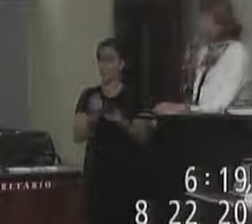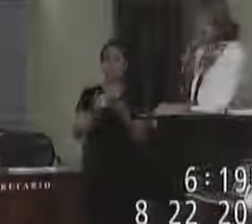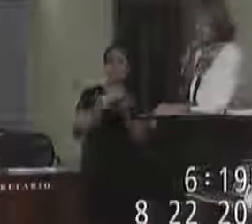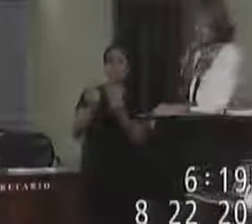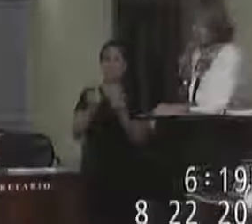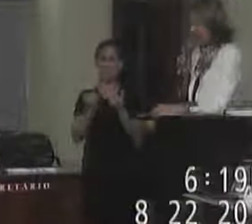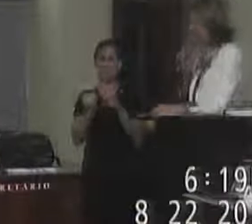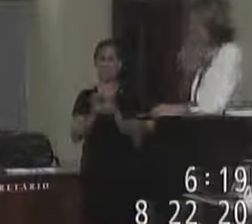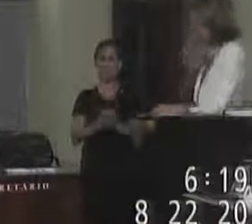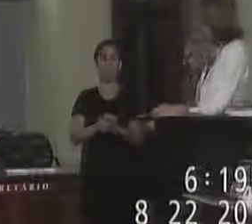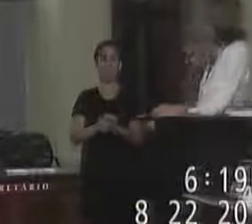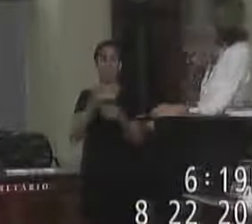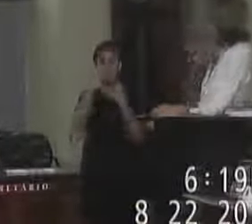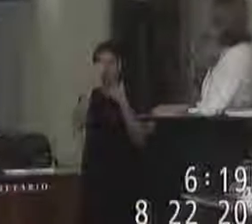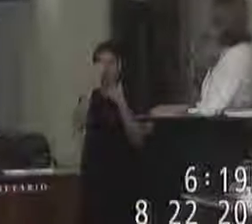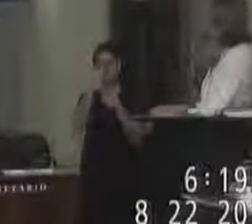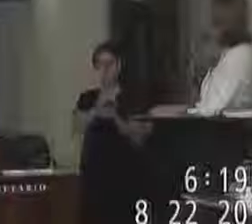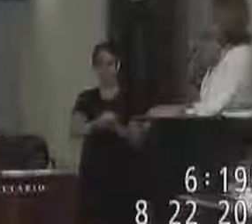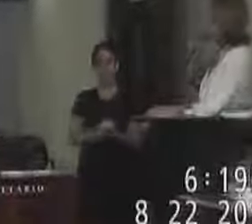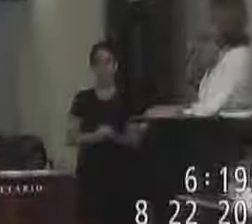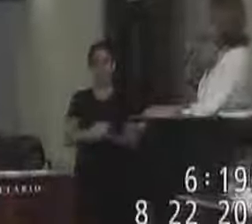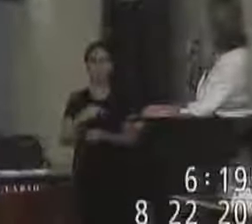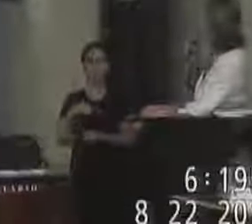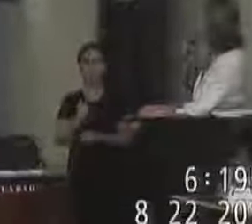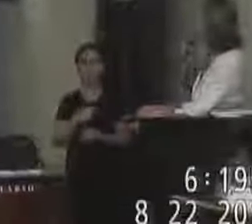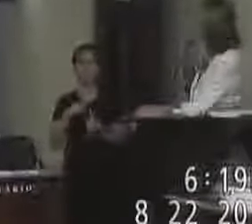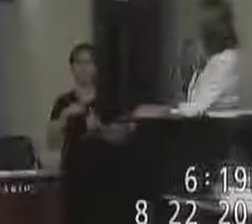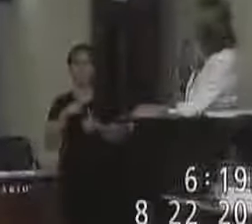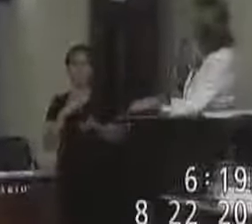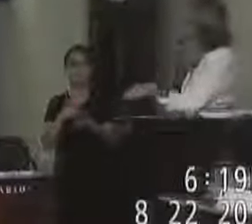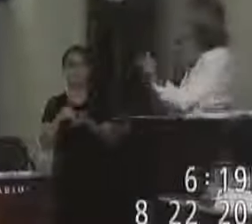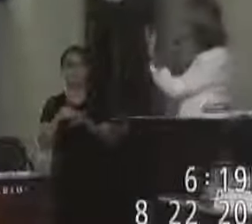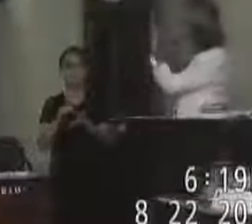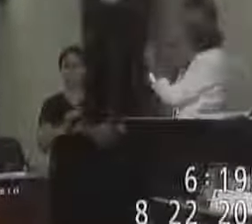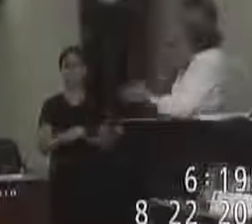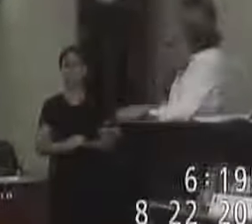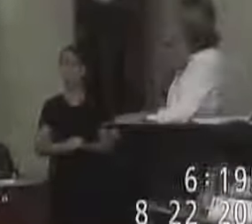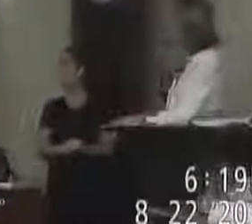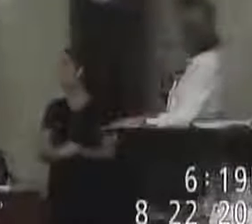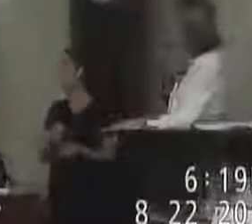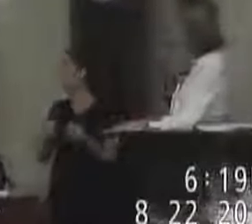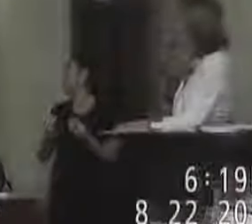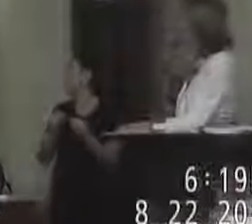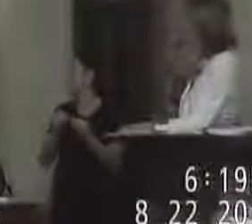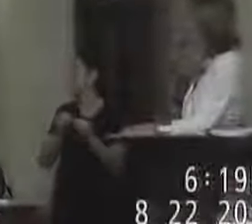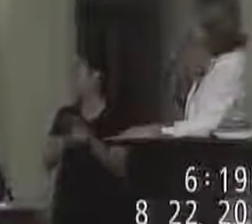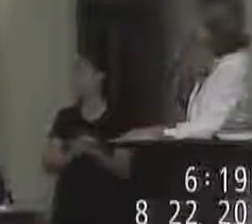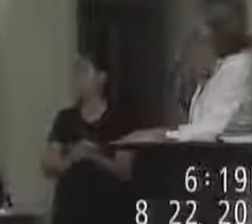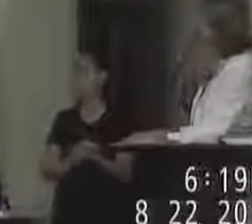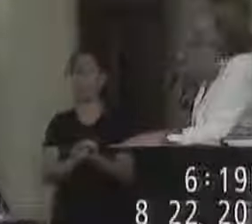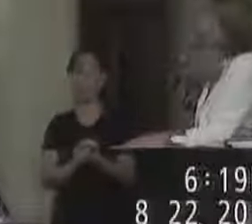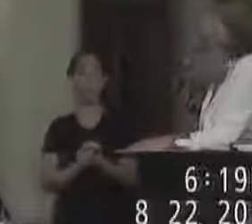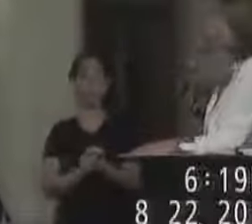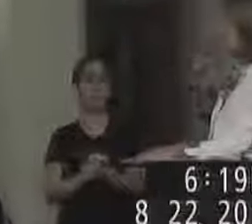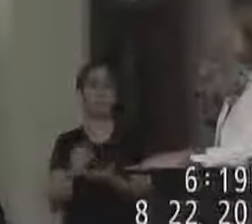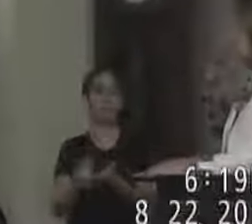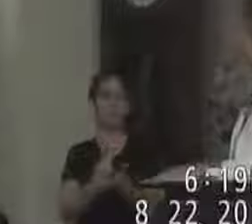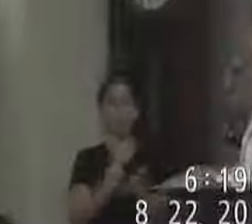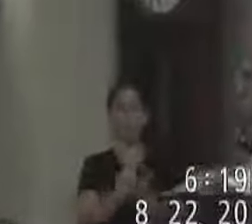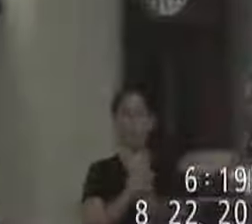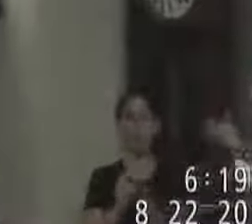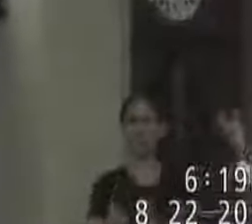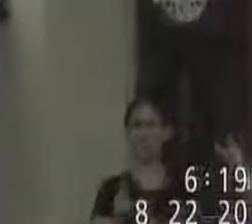Muito obrigada. Nós temos dentro da Secretaria ações pertinentes que acontecem